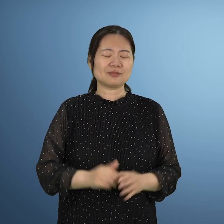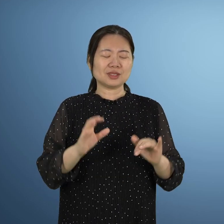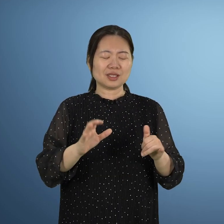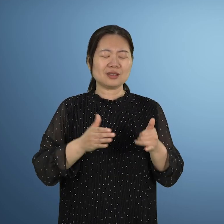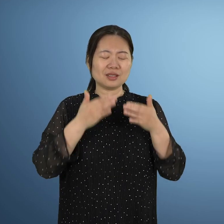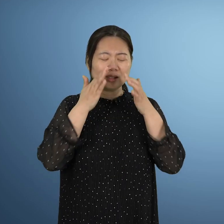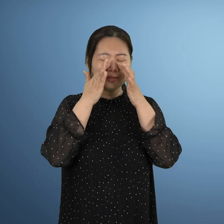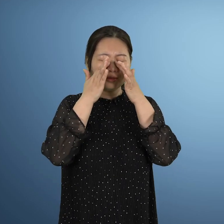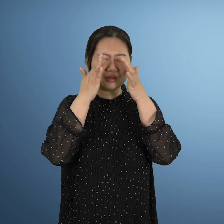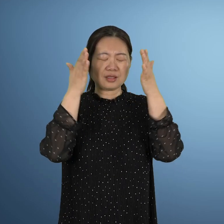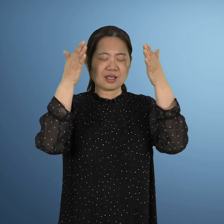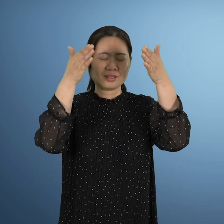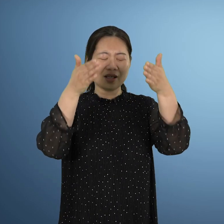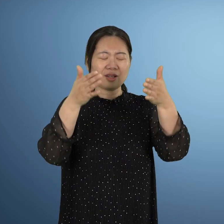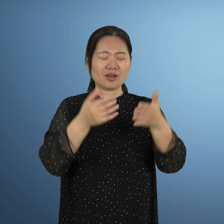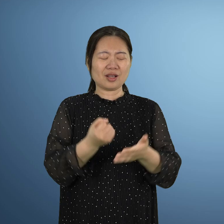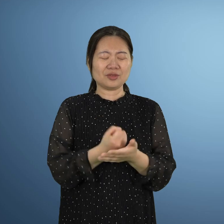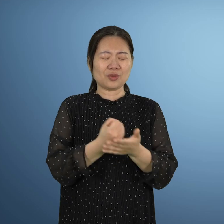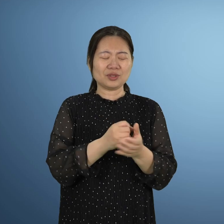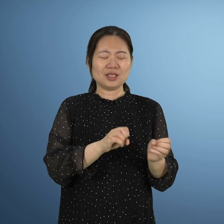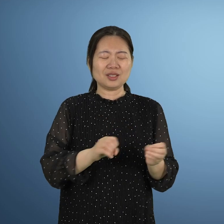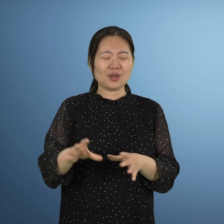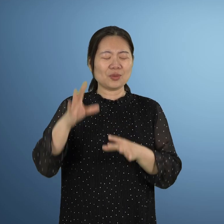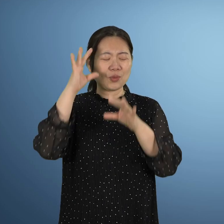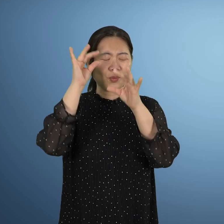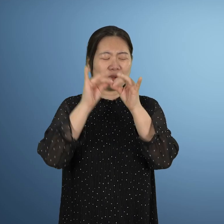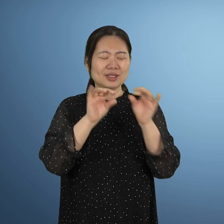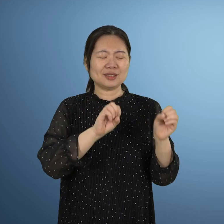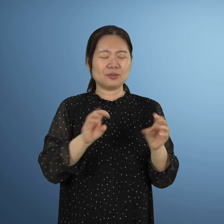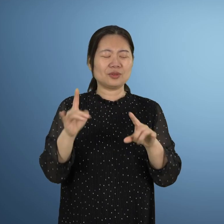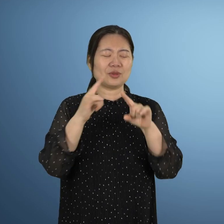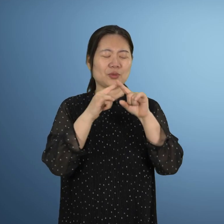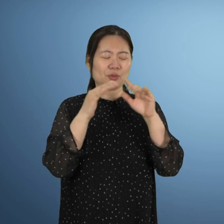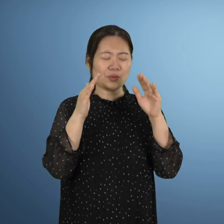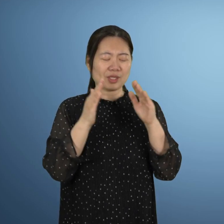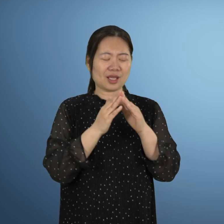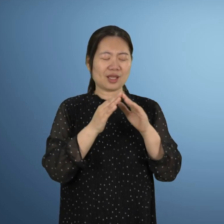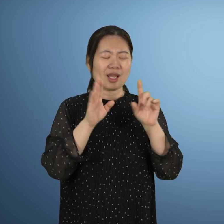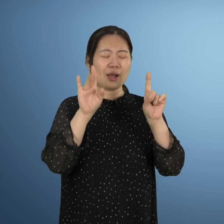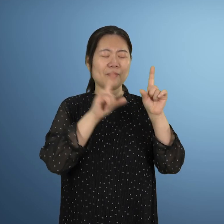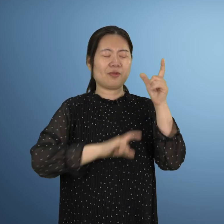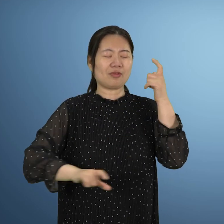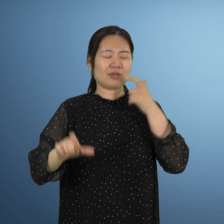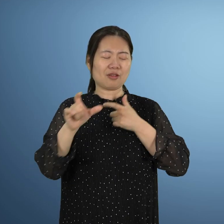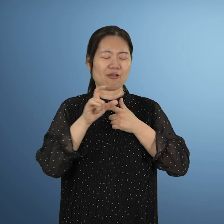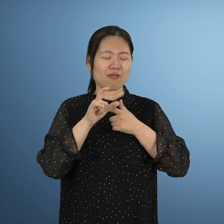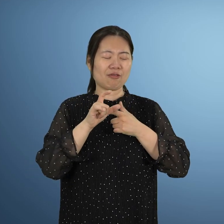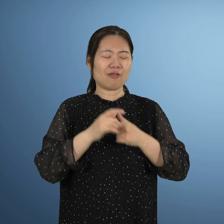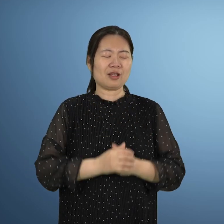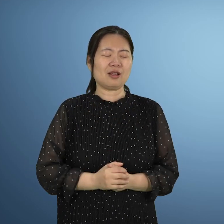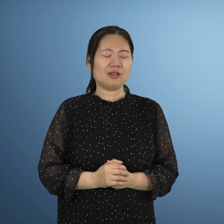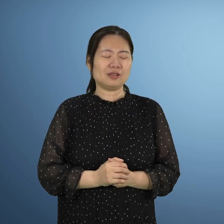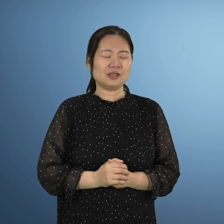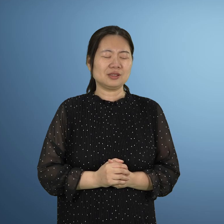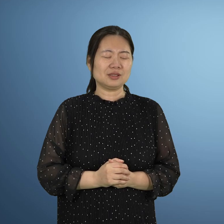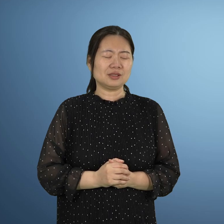세상을 향하여 애통을 잃어버리고 공감을 잃어버린 교회, 다시 한번